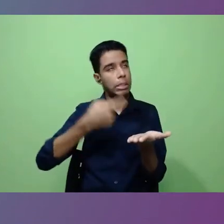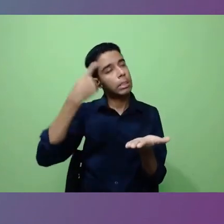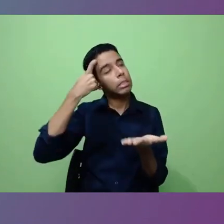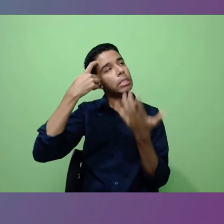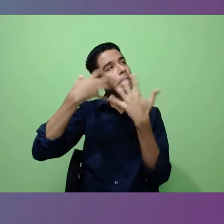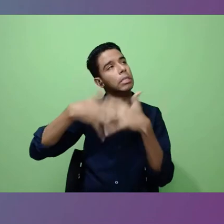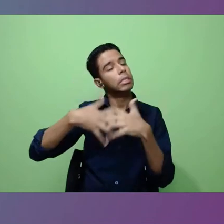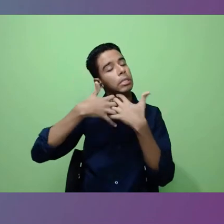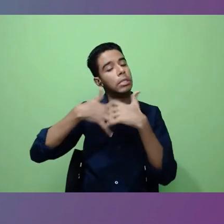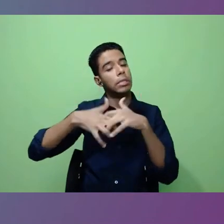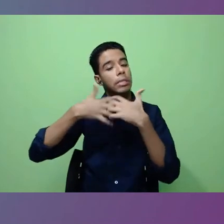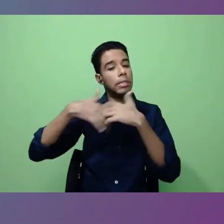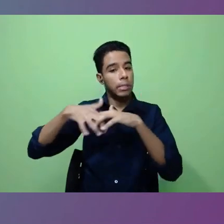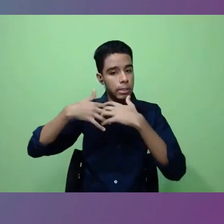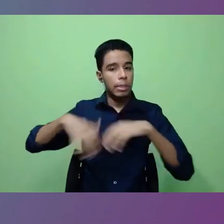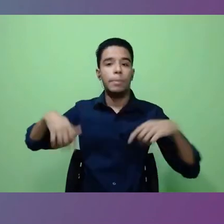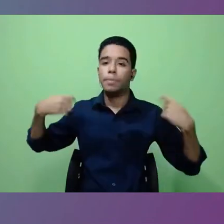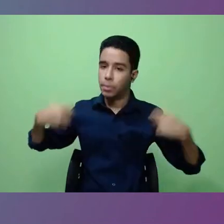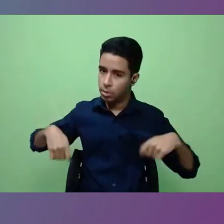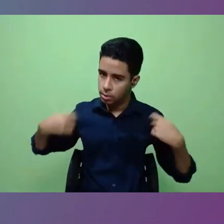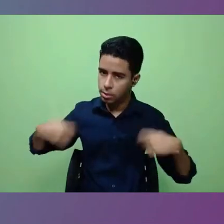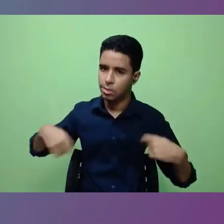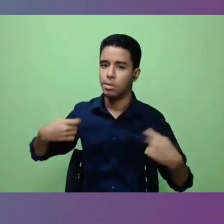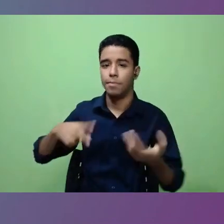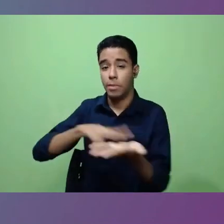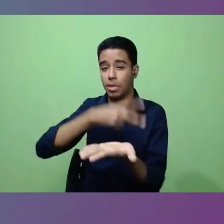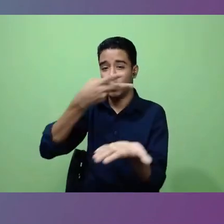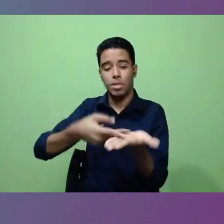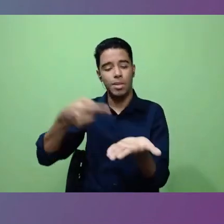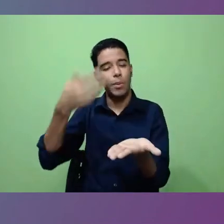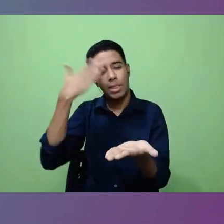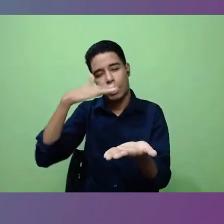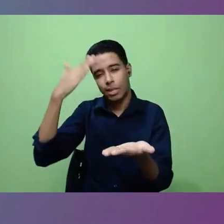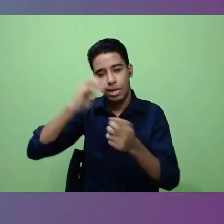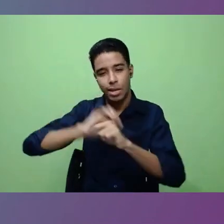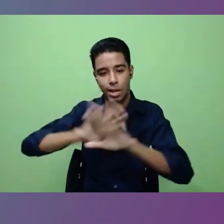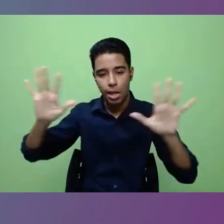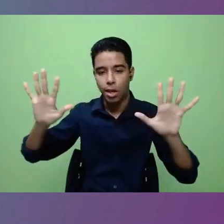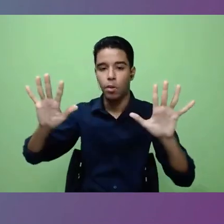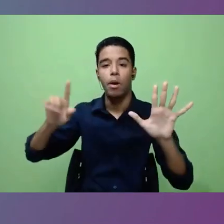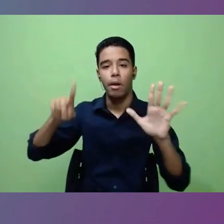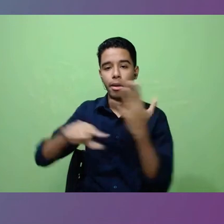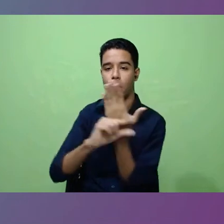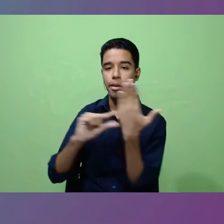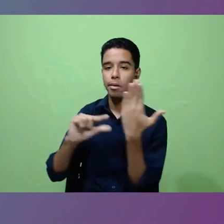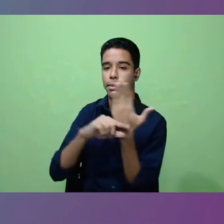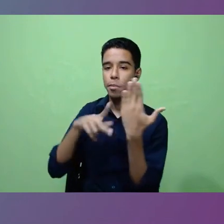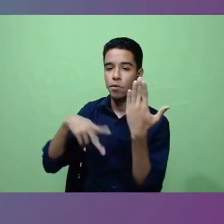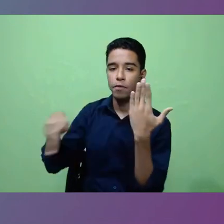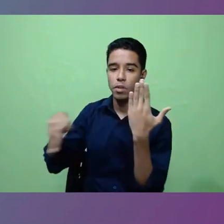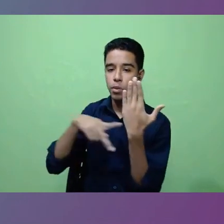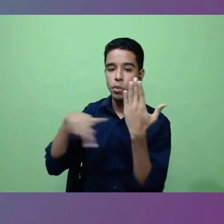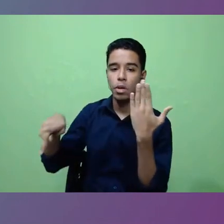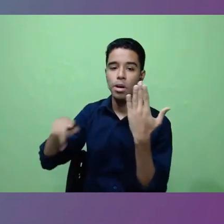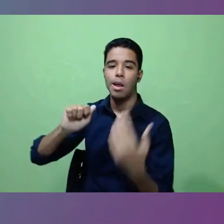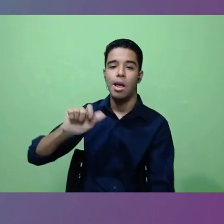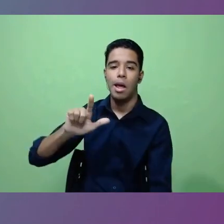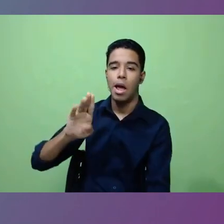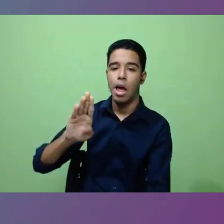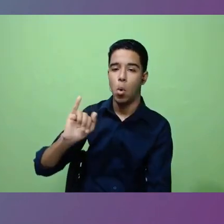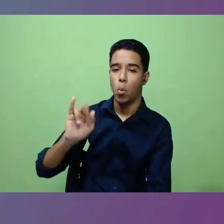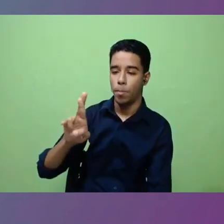a tradução de acordo com a forma como a professora Hurtado Albir, vou escrever o nome dela aqui,